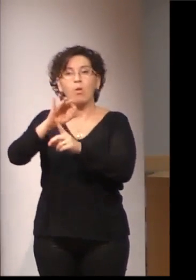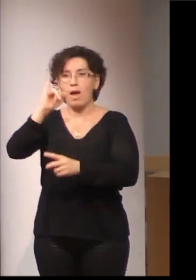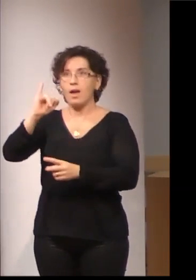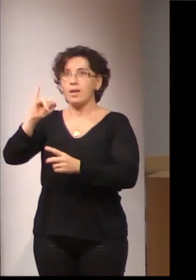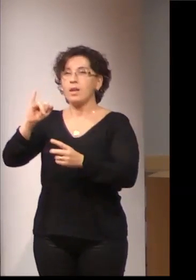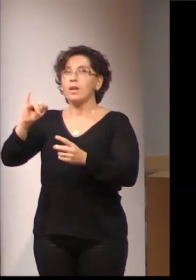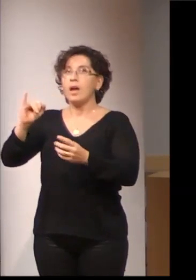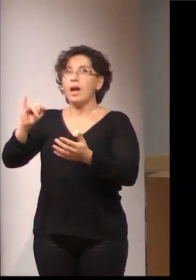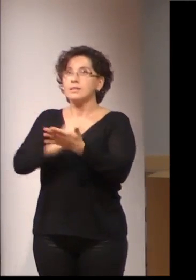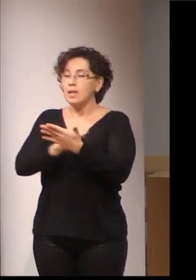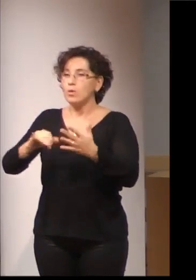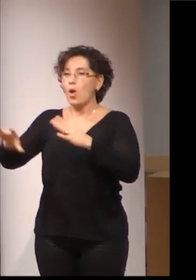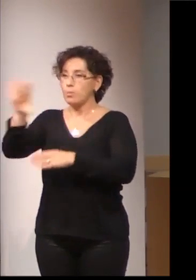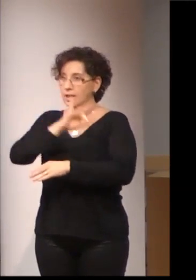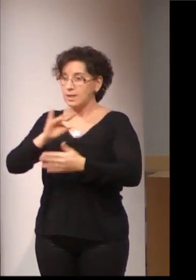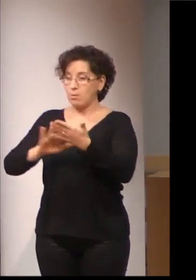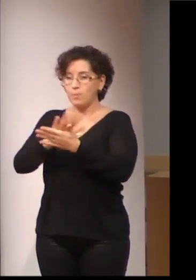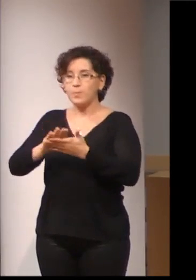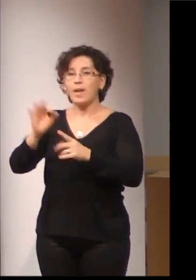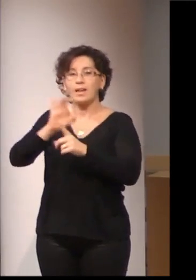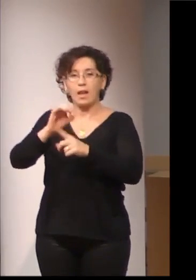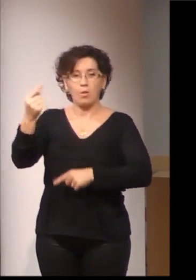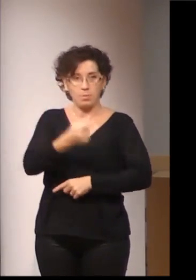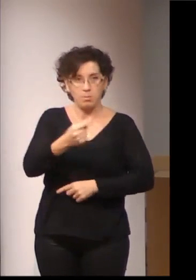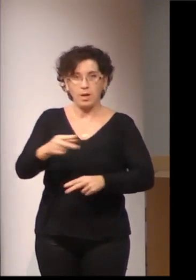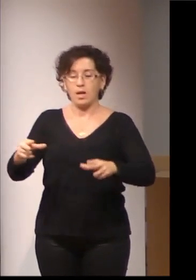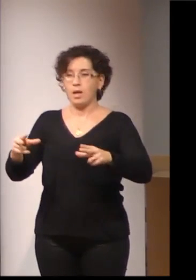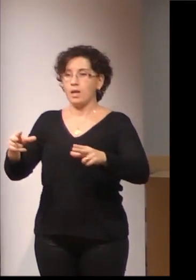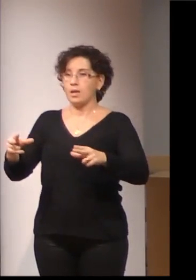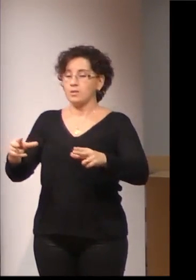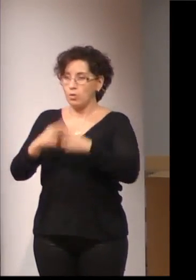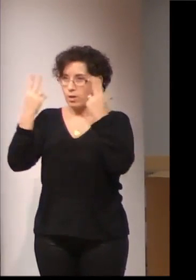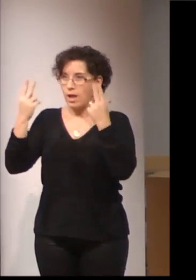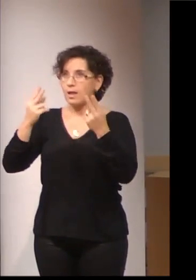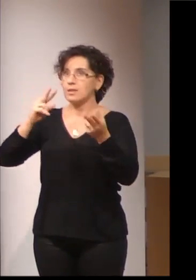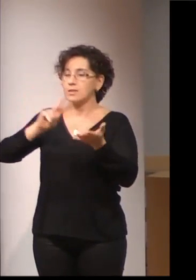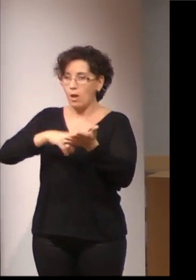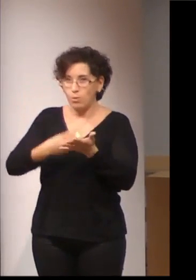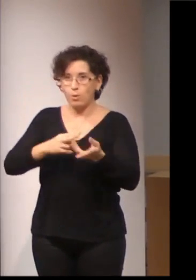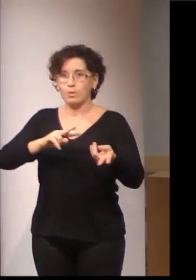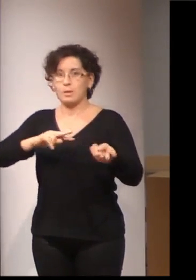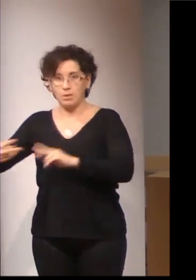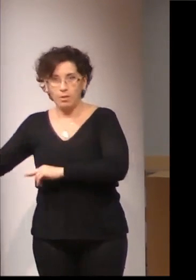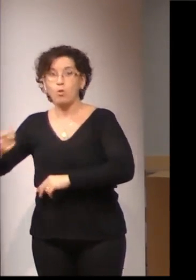de lengua de signos en los grados de educación primaria, de educación social, de traducción e interpretación y de logopedia.